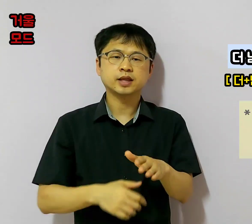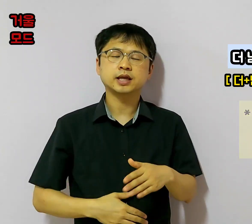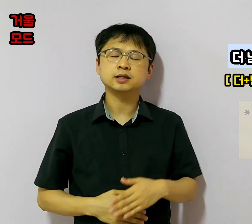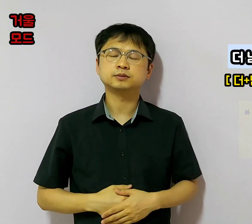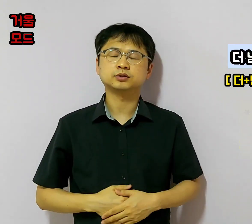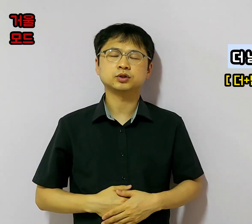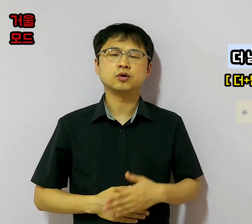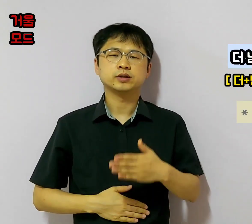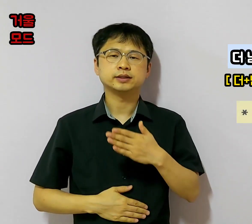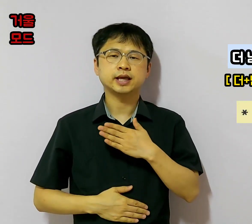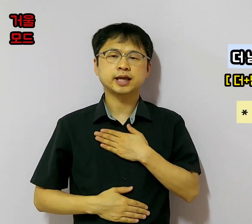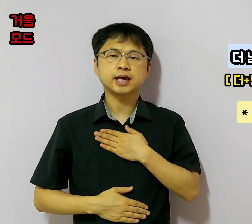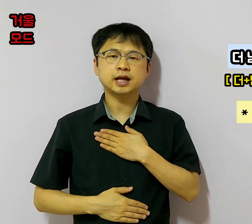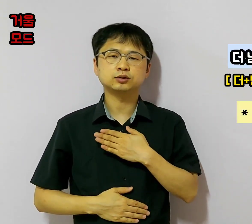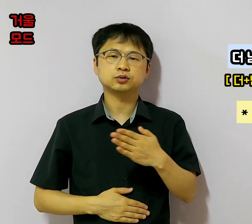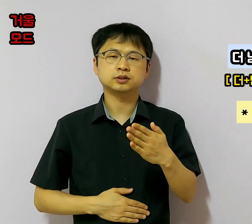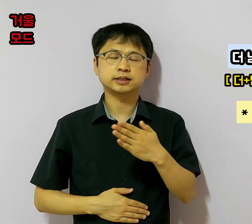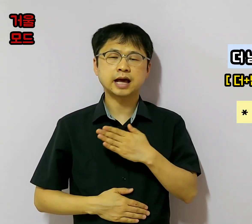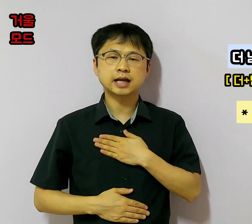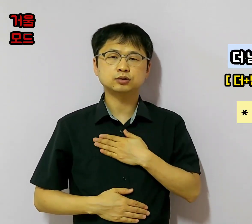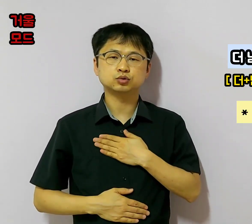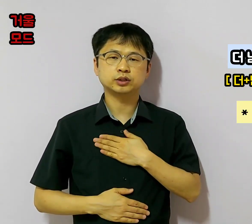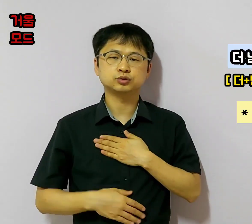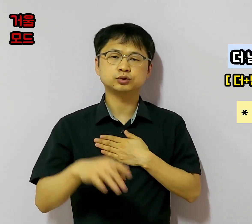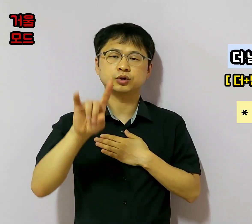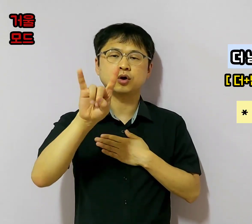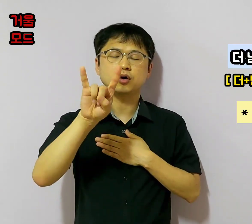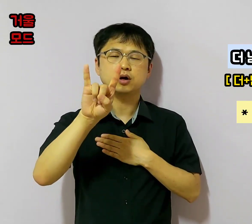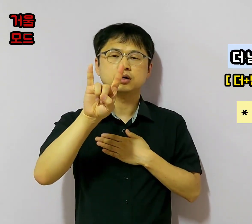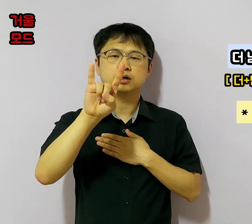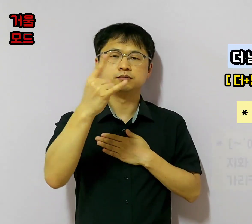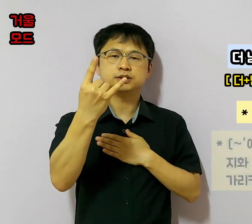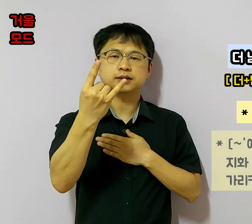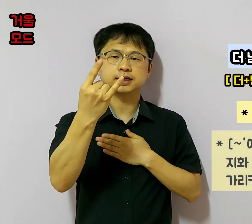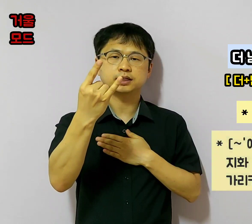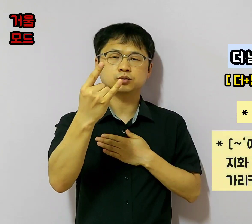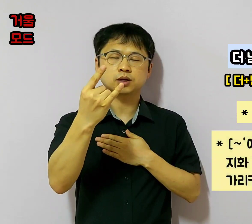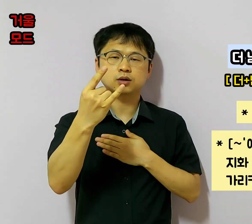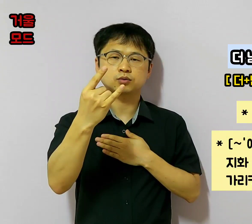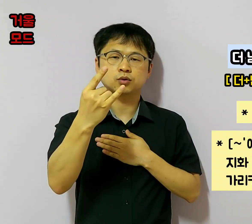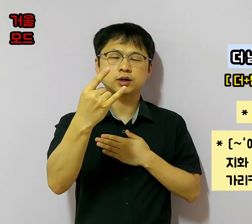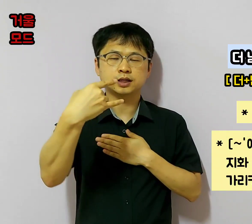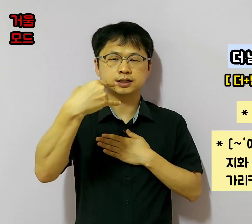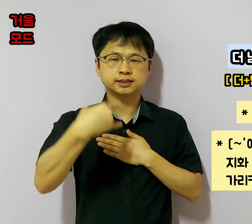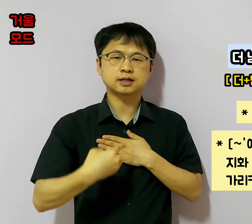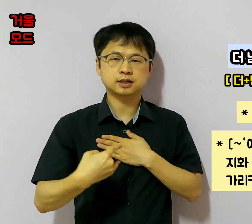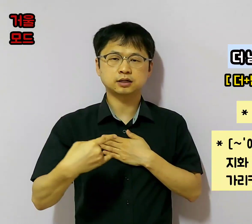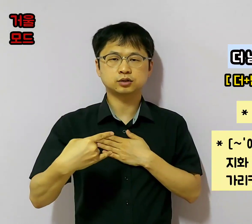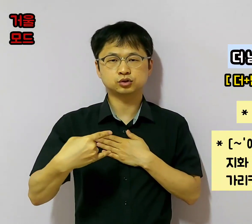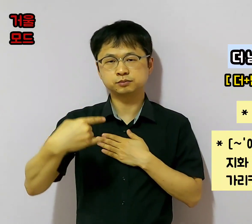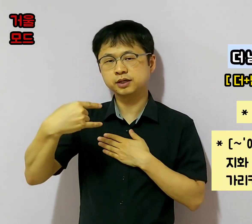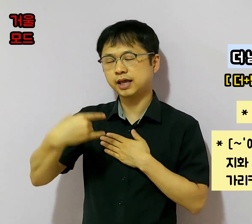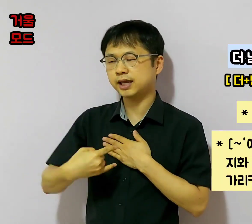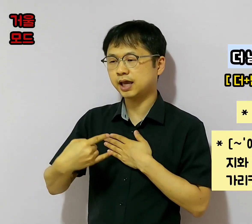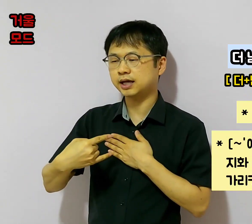내겐 없었죠. 내게라는 소는 나라는 소 해주시고요. 검지와 새끼손가락으로 해당 대상을 가리켜 주시면 에게가